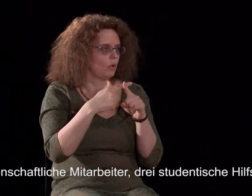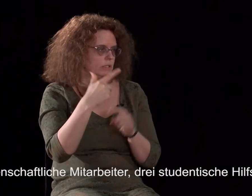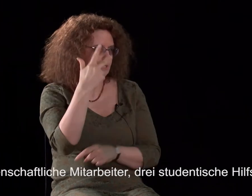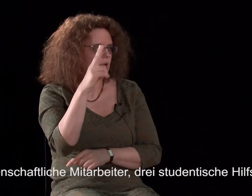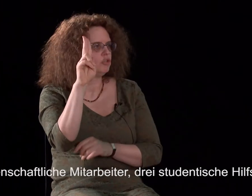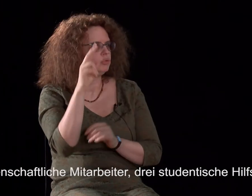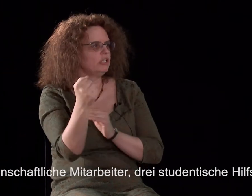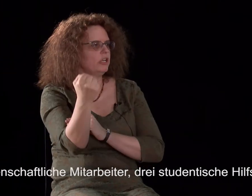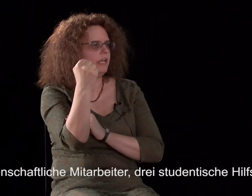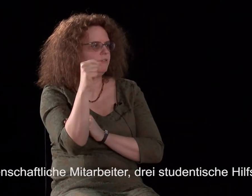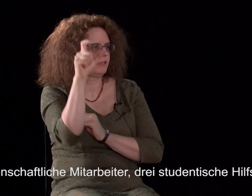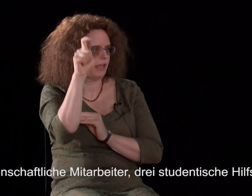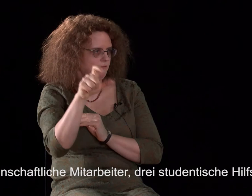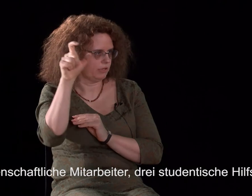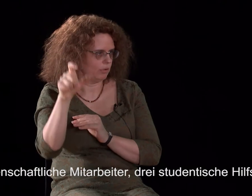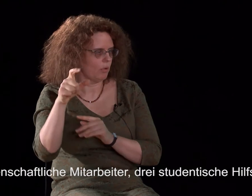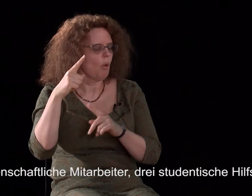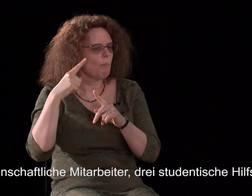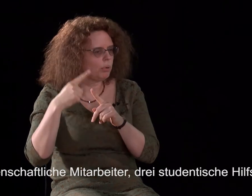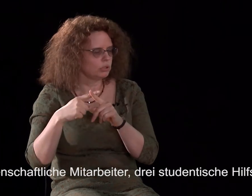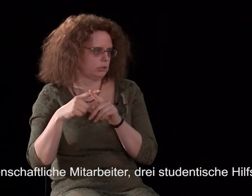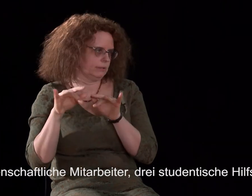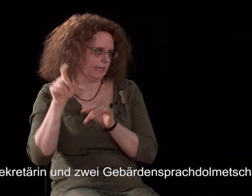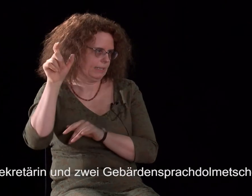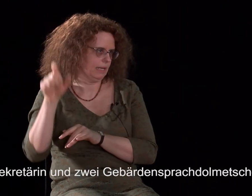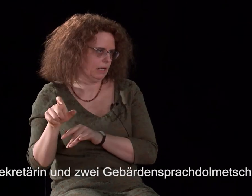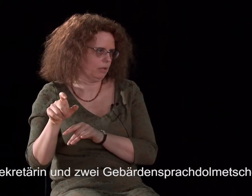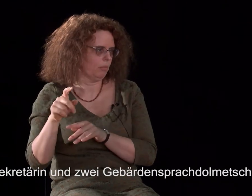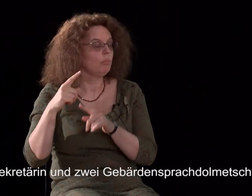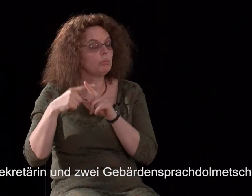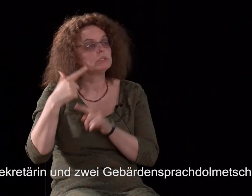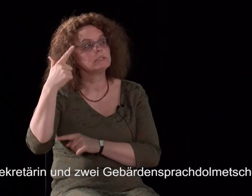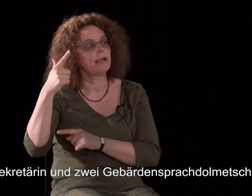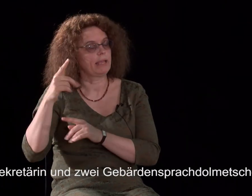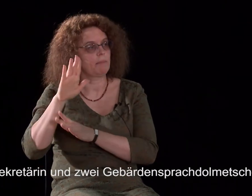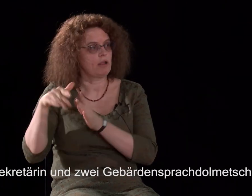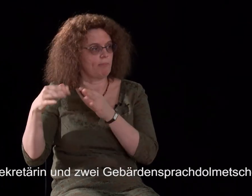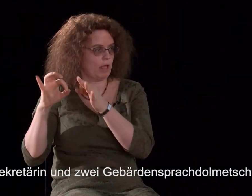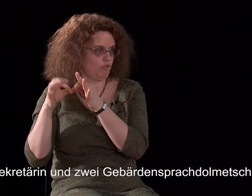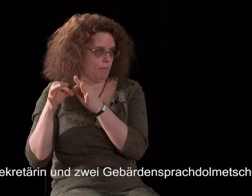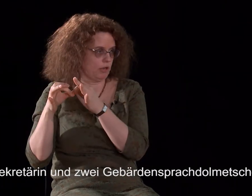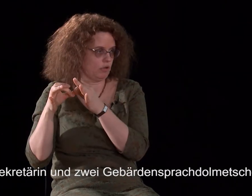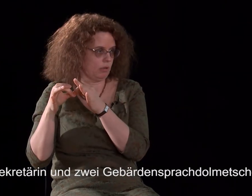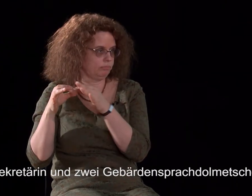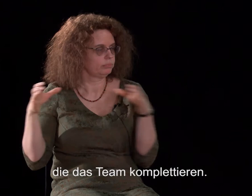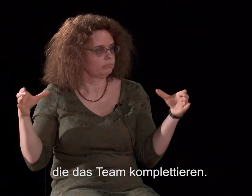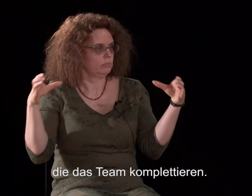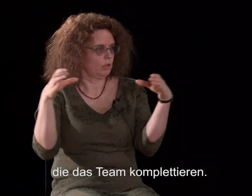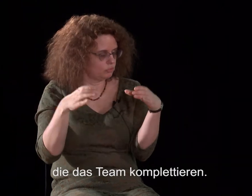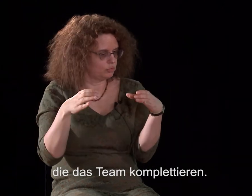Mitarbeiter, drei studentische Hilfskräfte, eine Sekretärin und zwei Gebärdensprachdolmetscherinnen, die das